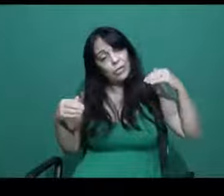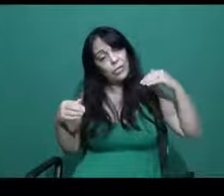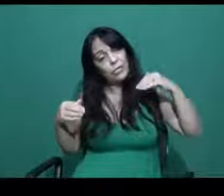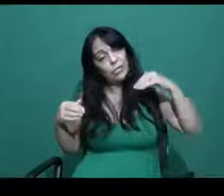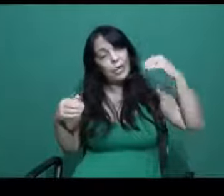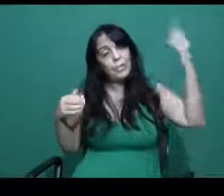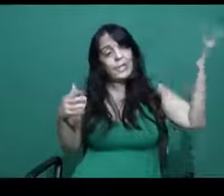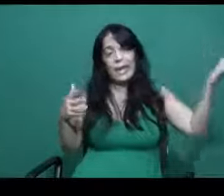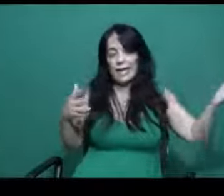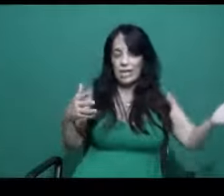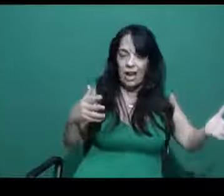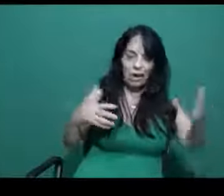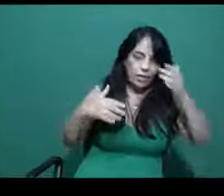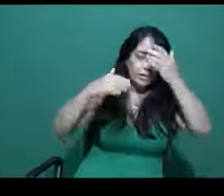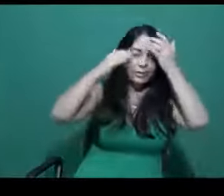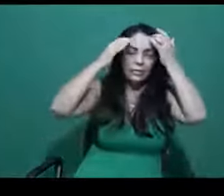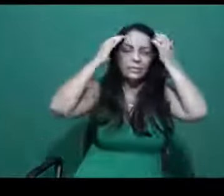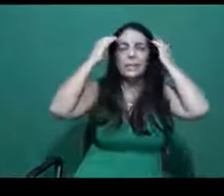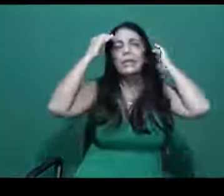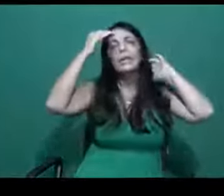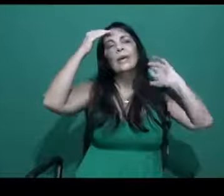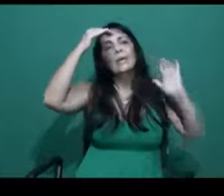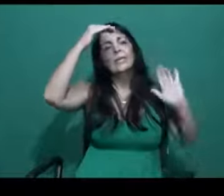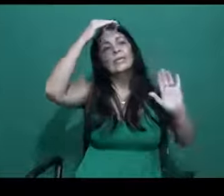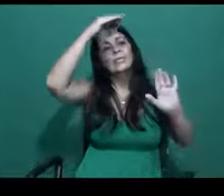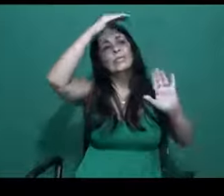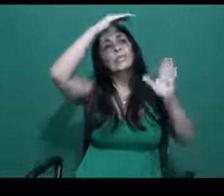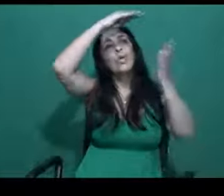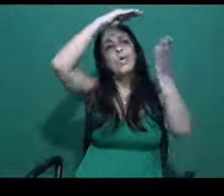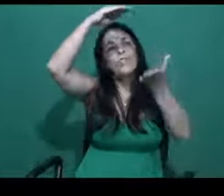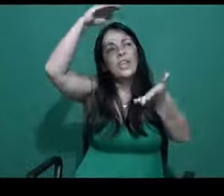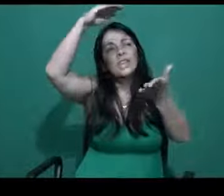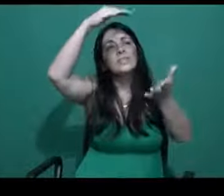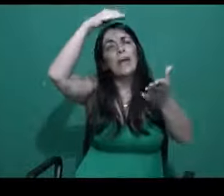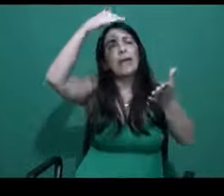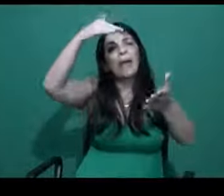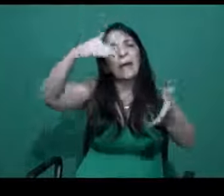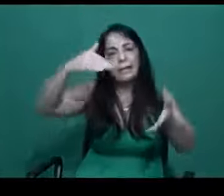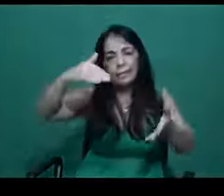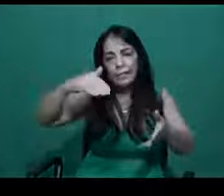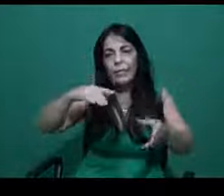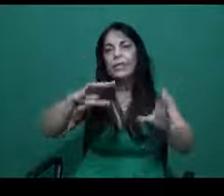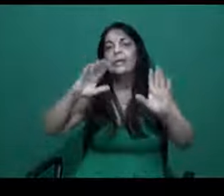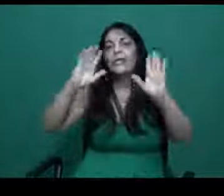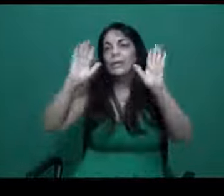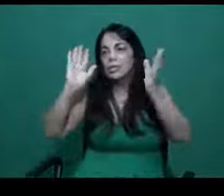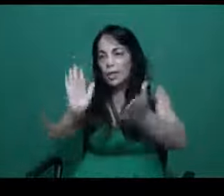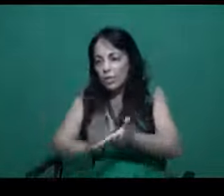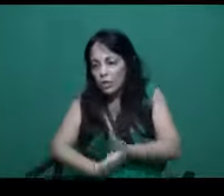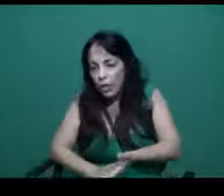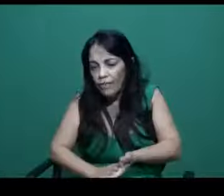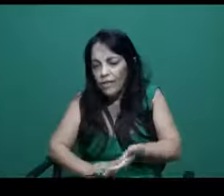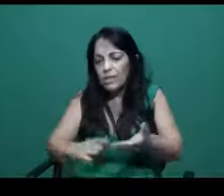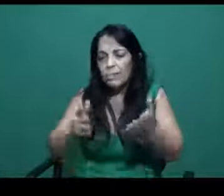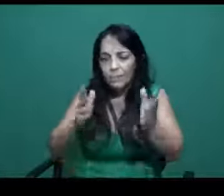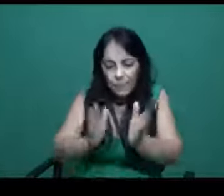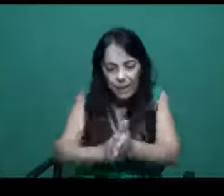falou que foi para a sala de aula. Os convites para quem? Então vamos fazer os convites.